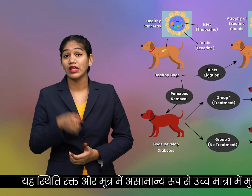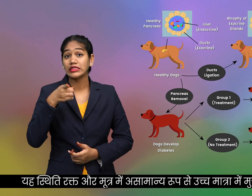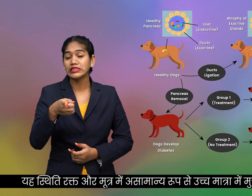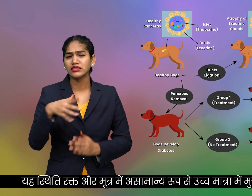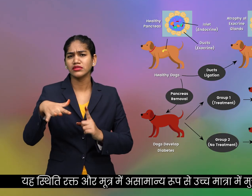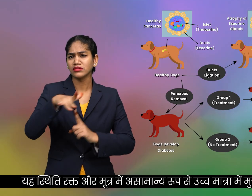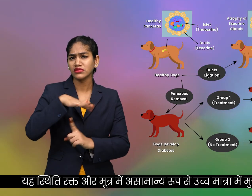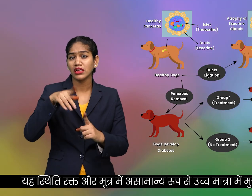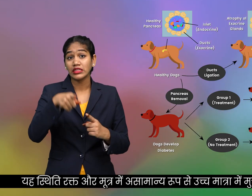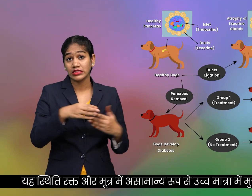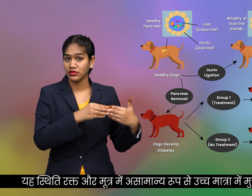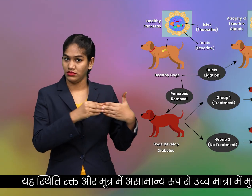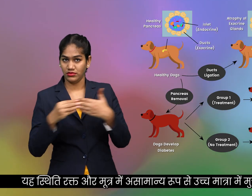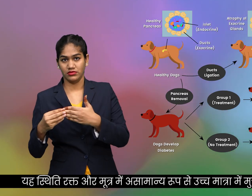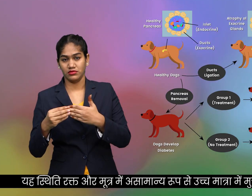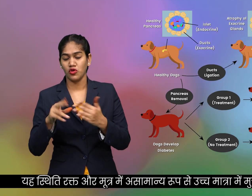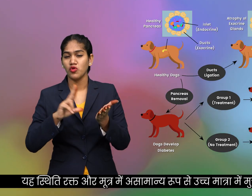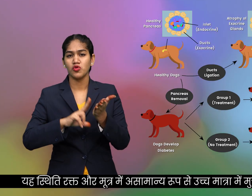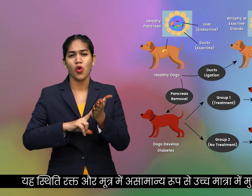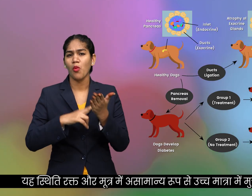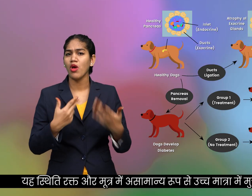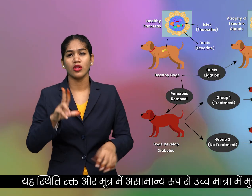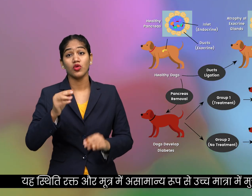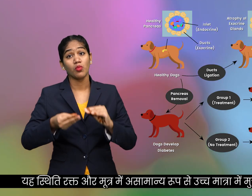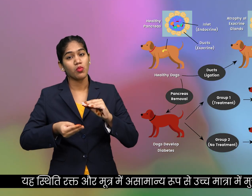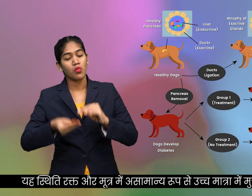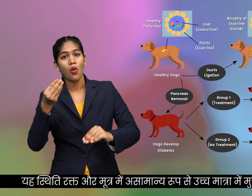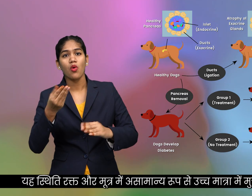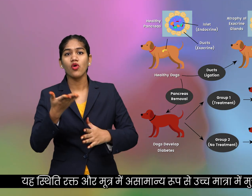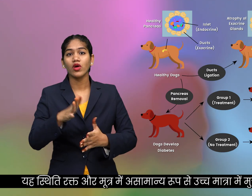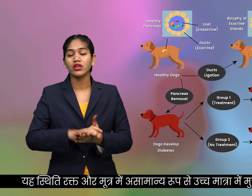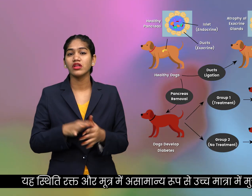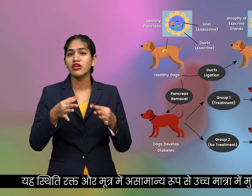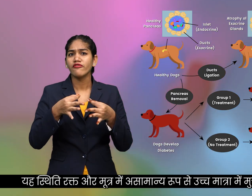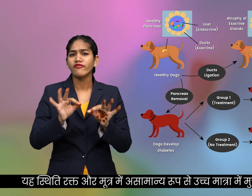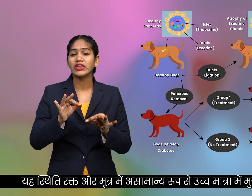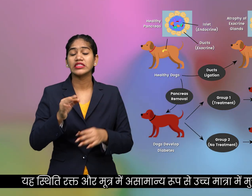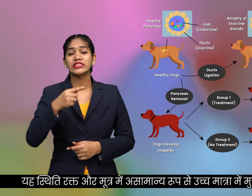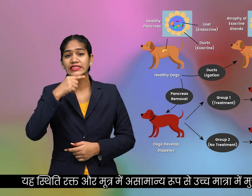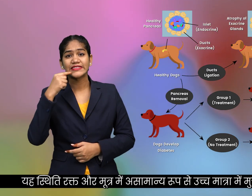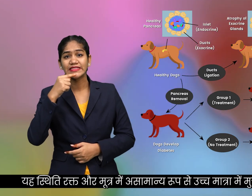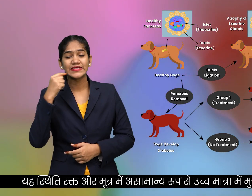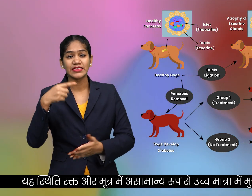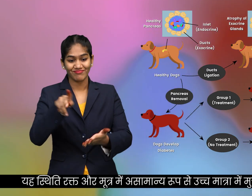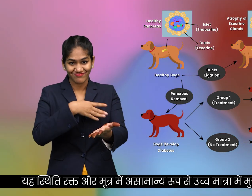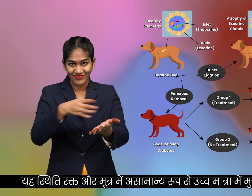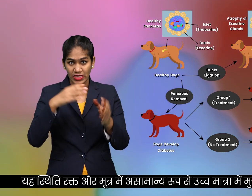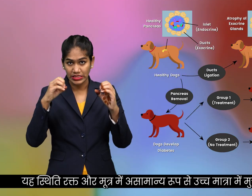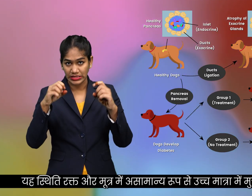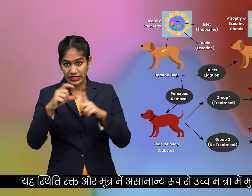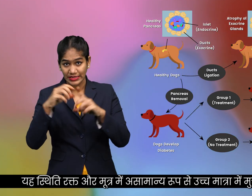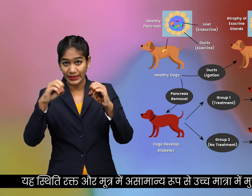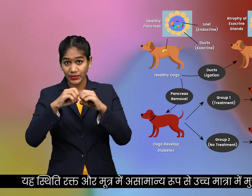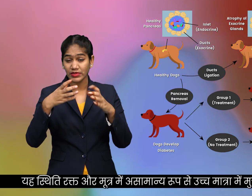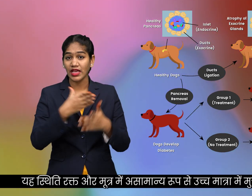यह स्थिति रक्त और मूत्र में आसन्नमय रूप से उच्च मात्रा में